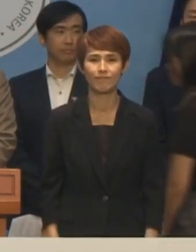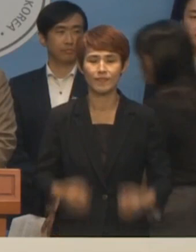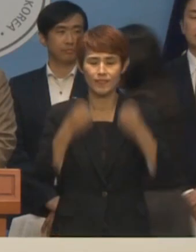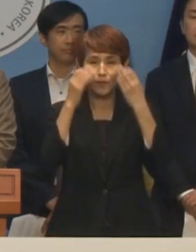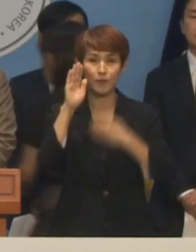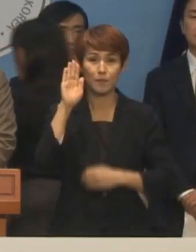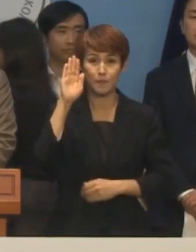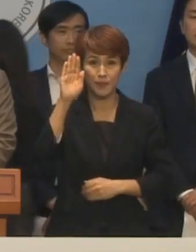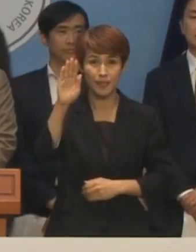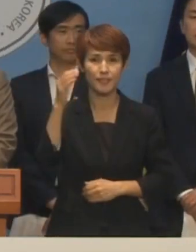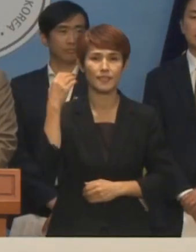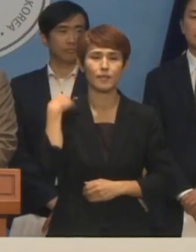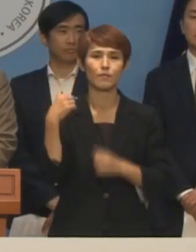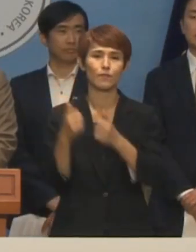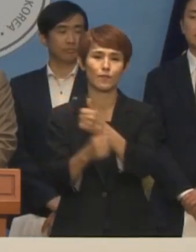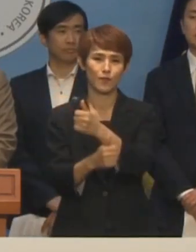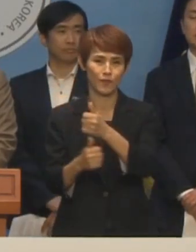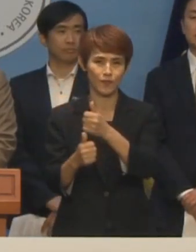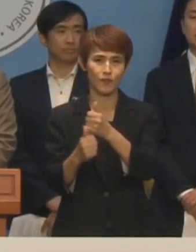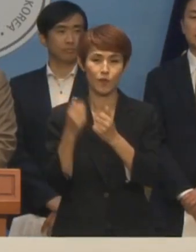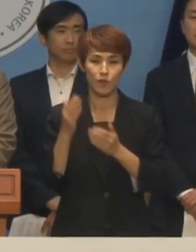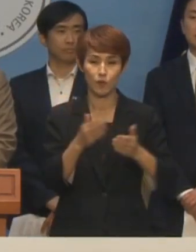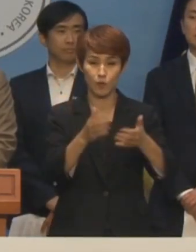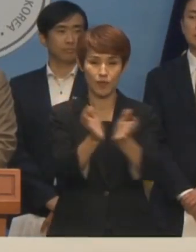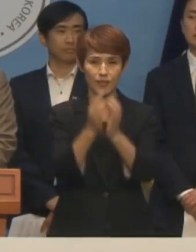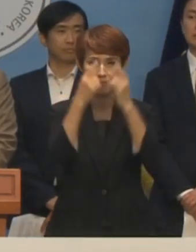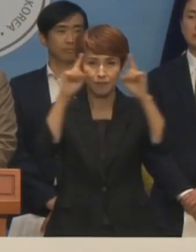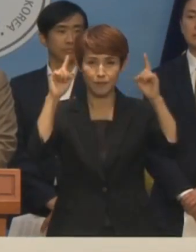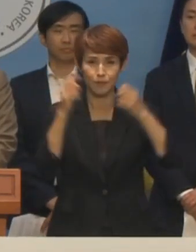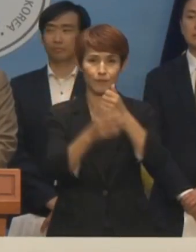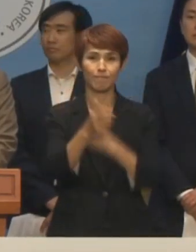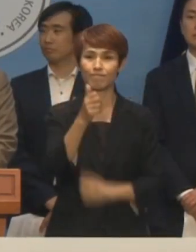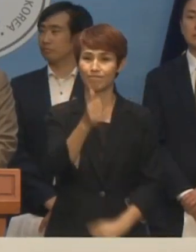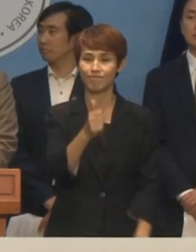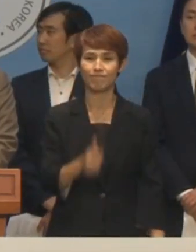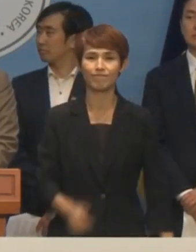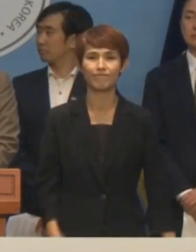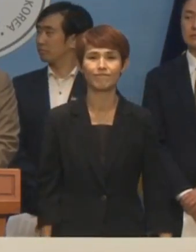새로운미래 신재용 책임위원 강종굿 경기도당 대학생위원장,